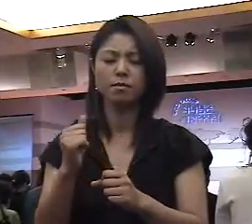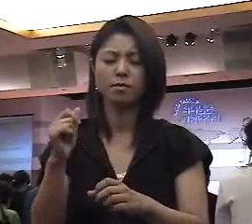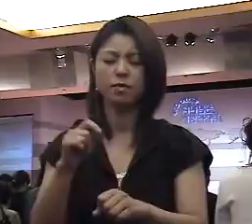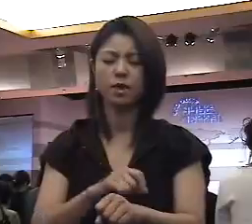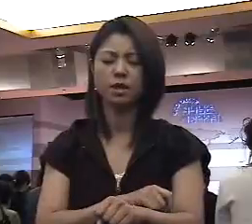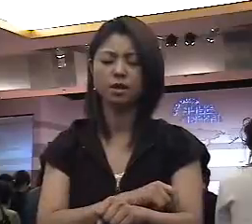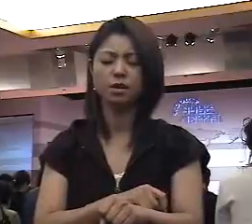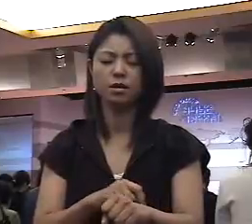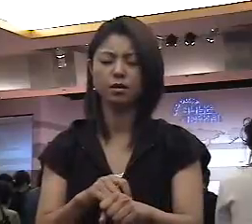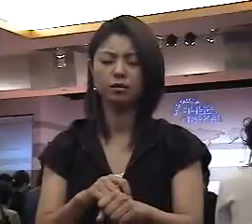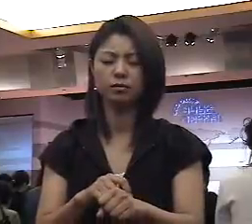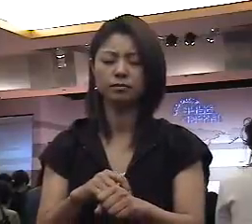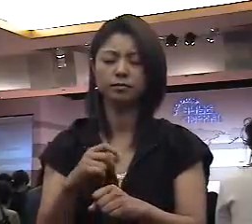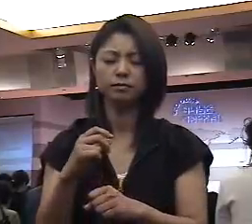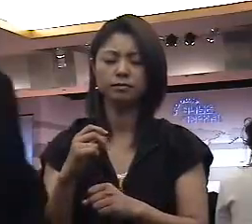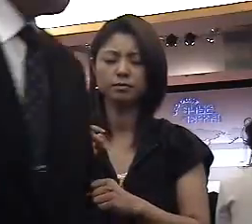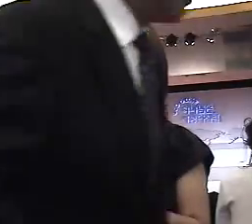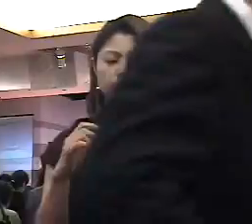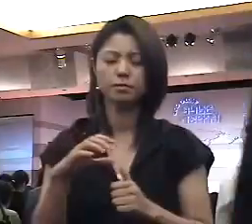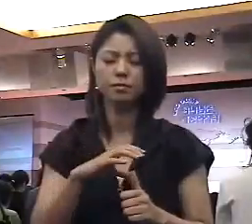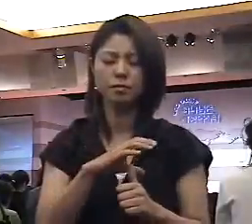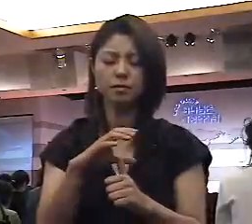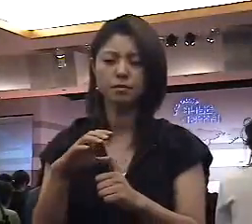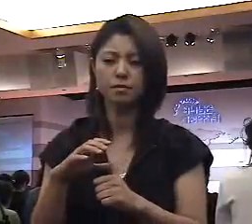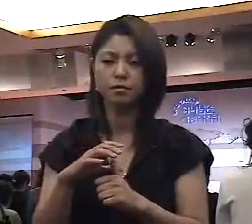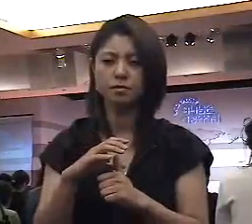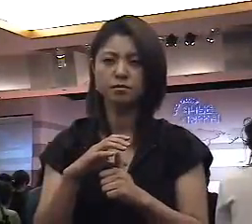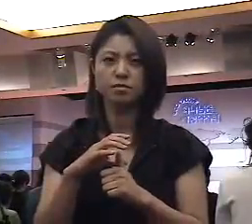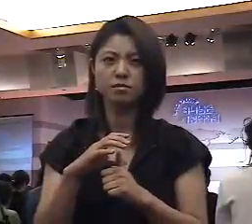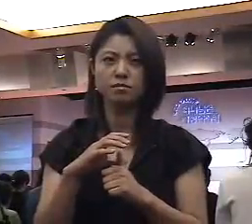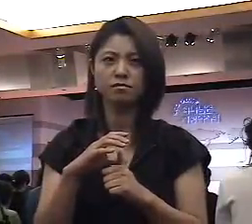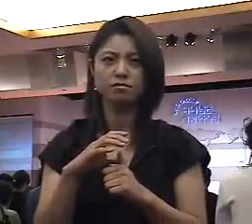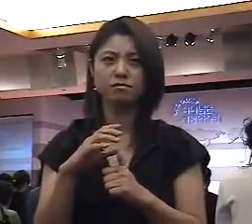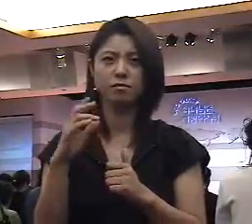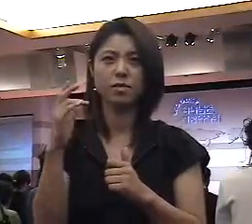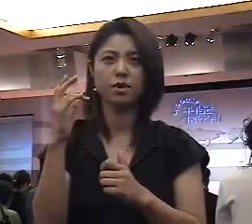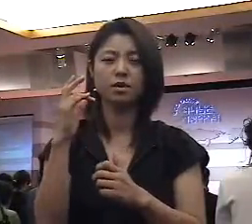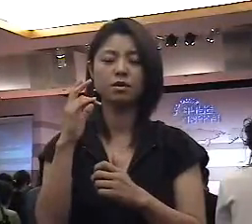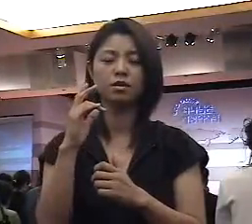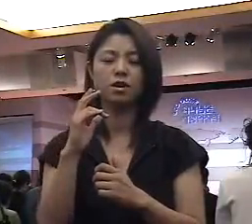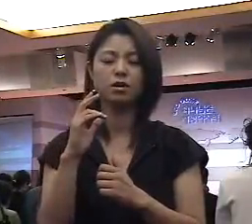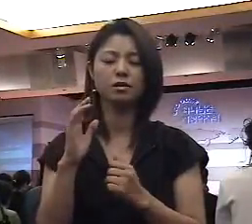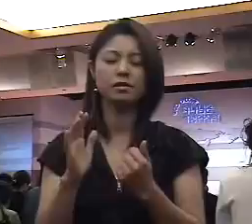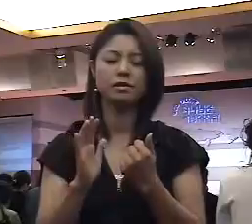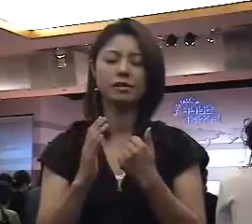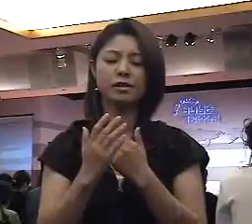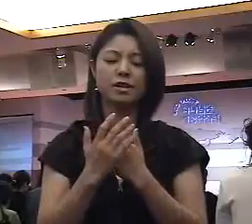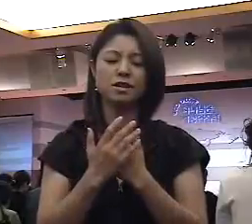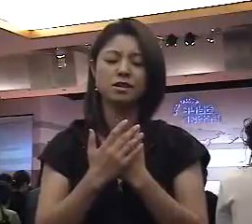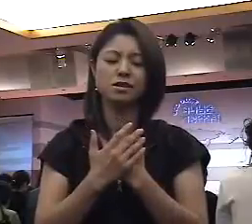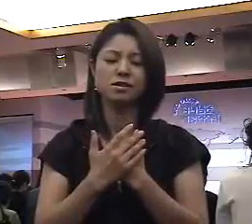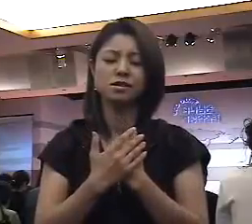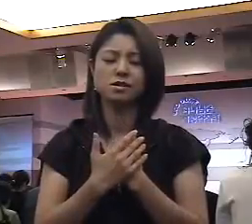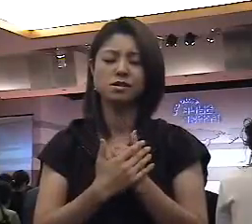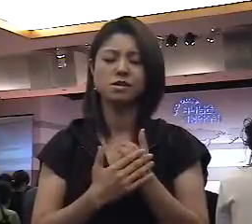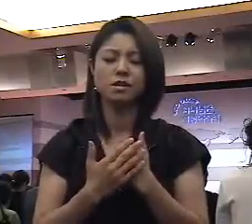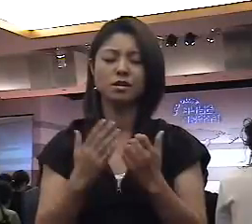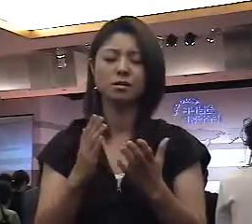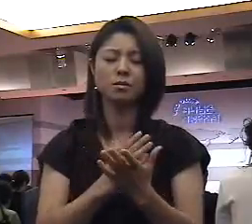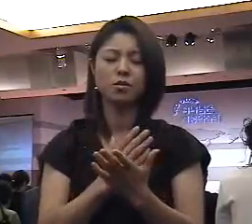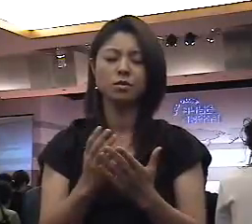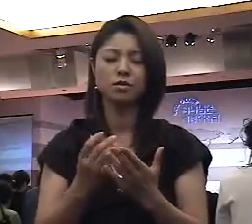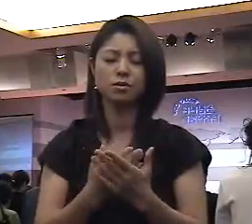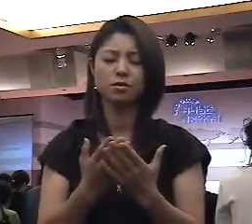주일학교 아이들에게 복음의 씨앗이 잘 뿌리 내리도록 은혜를 베풀어 주시옵소서. 하나님 아버지, 이 자리에는 약한